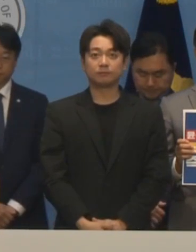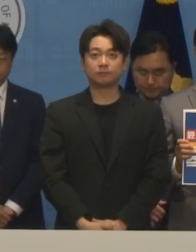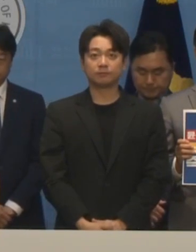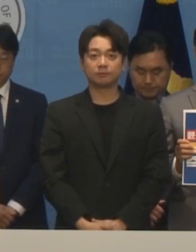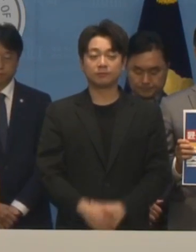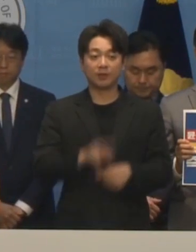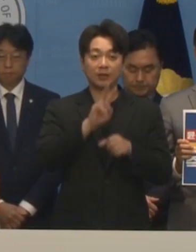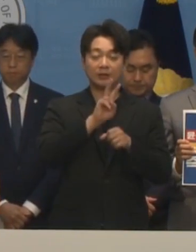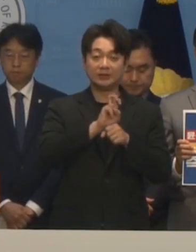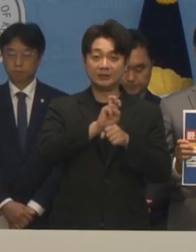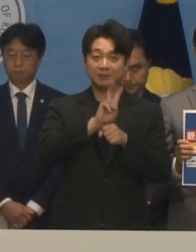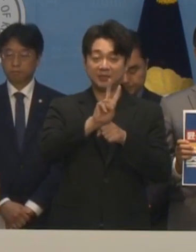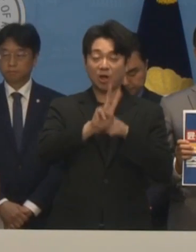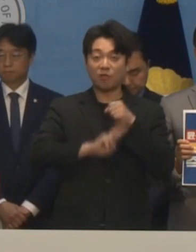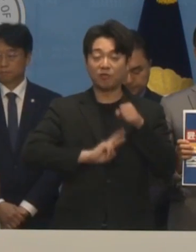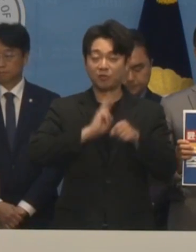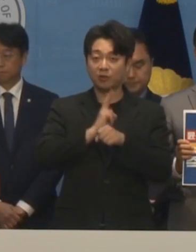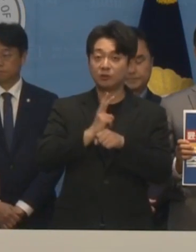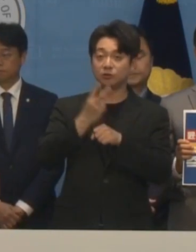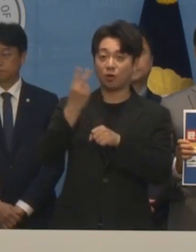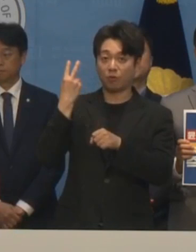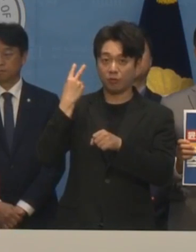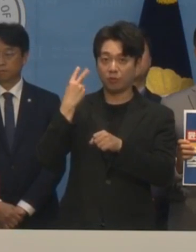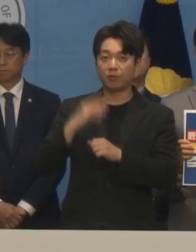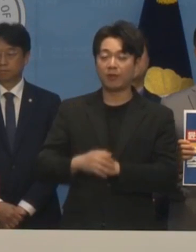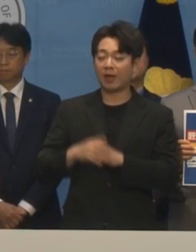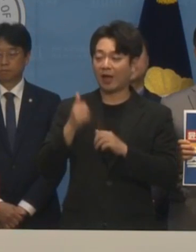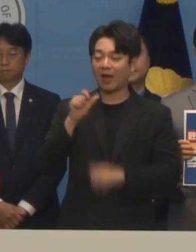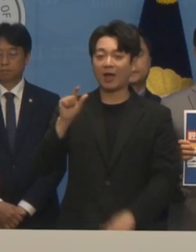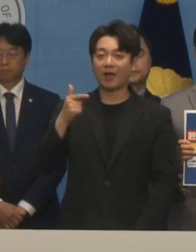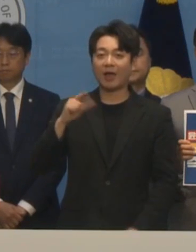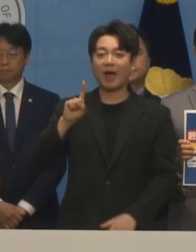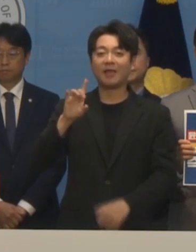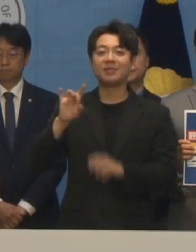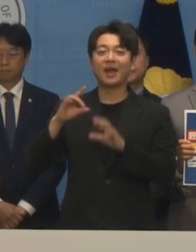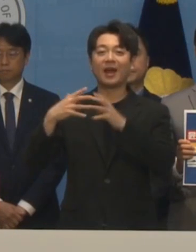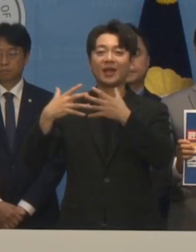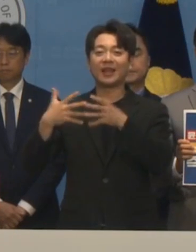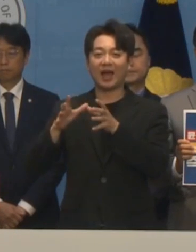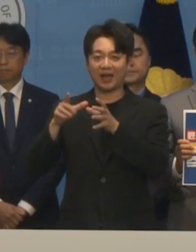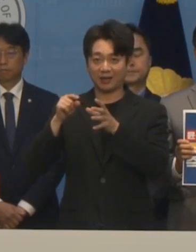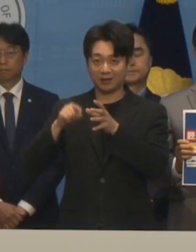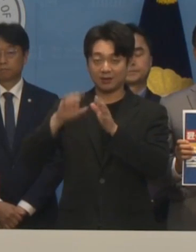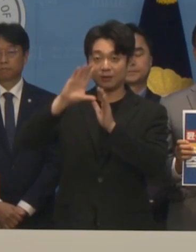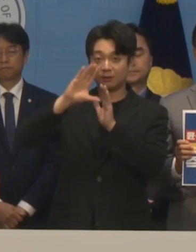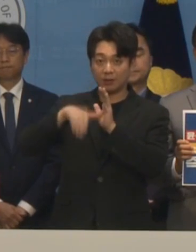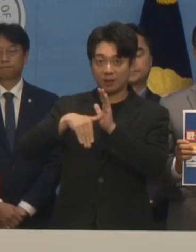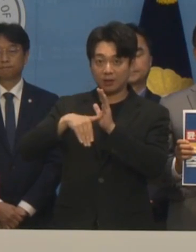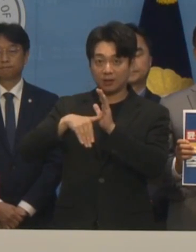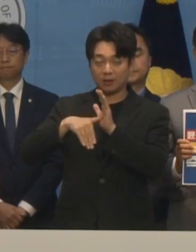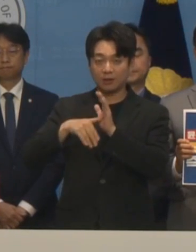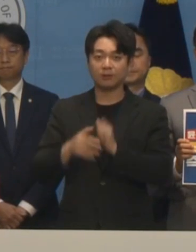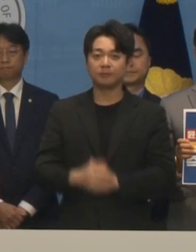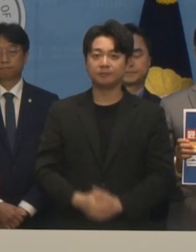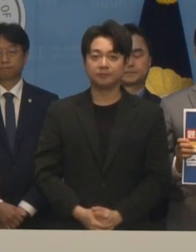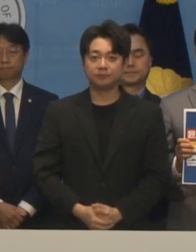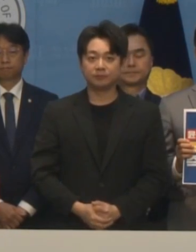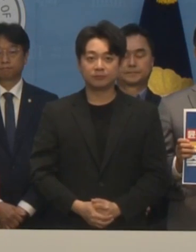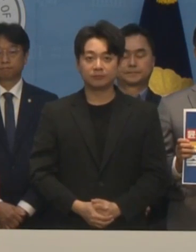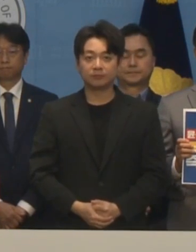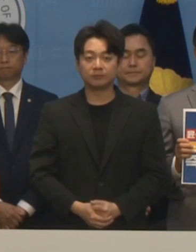(22년) 전 지금 여당의 전신인 한나라당은 실질적인 근로조건의 결정권이 있는